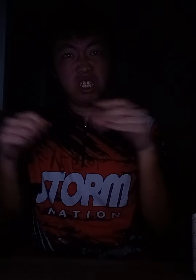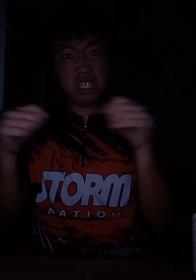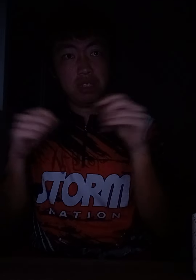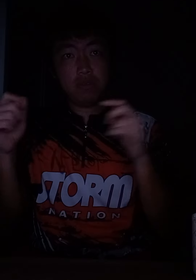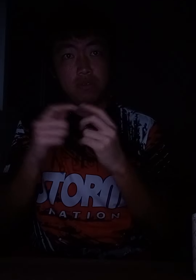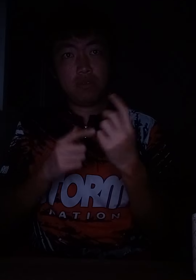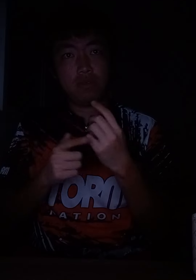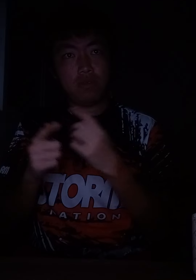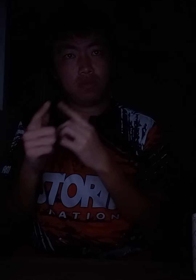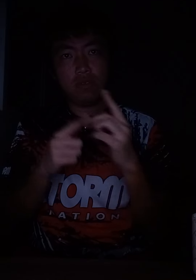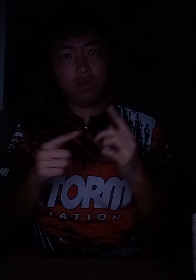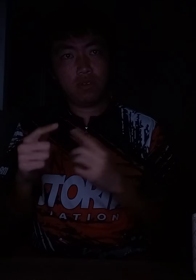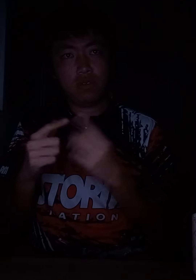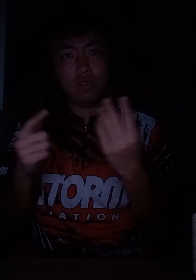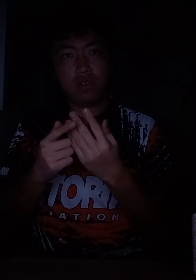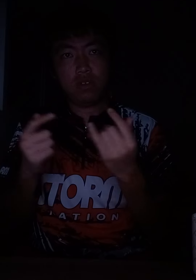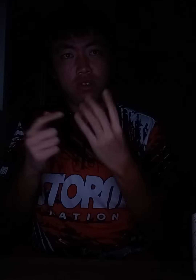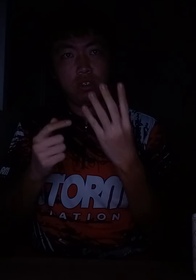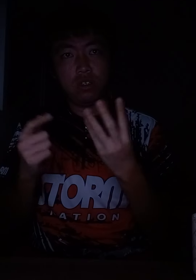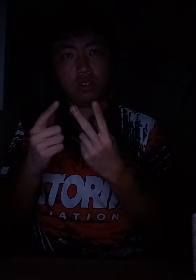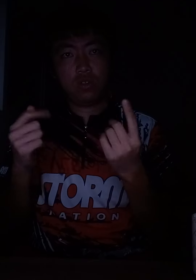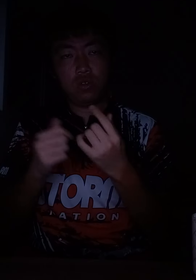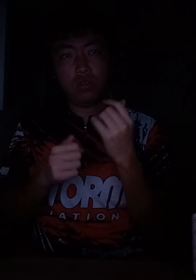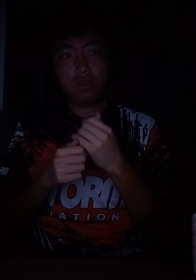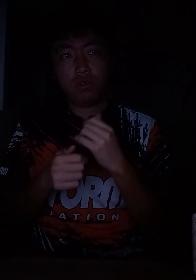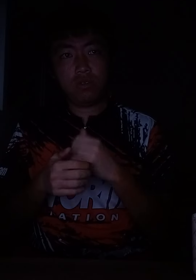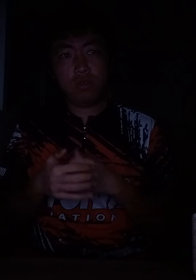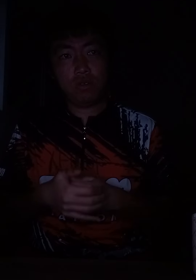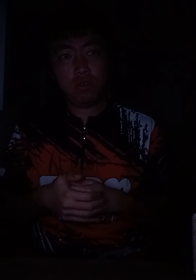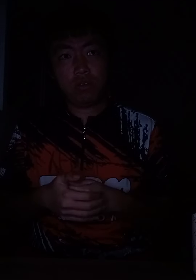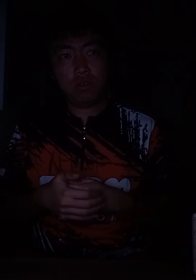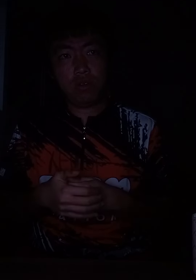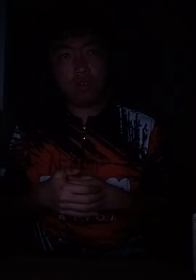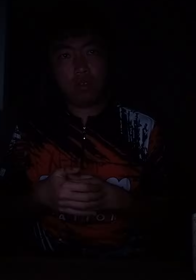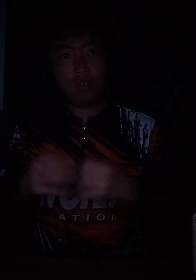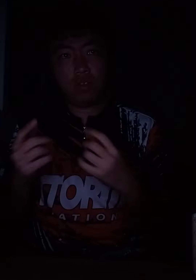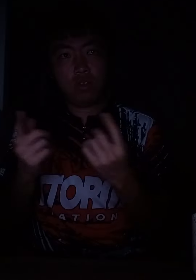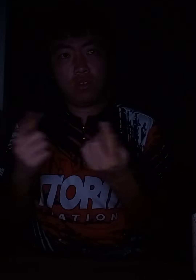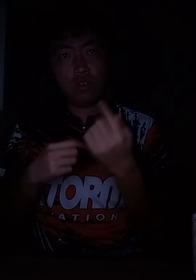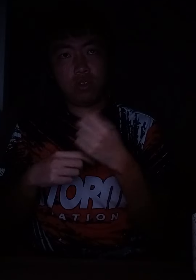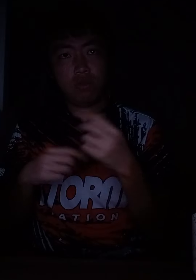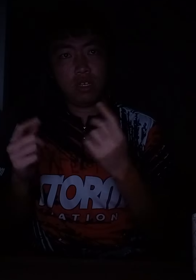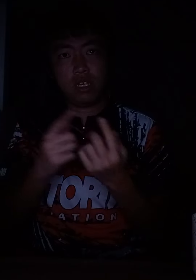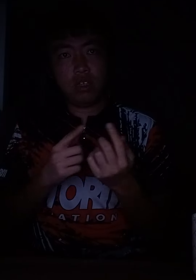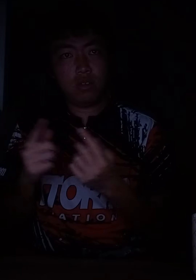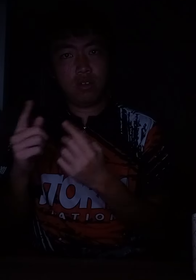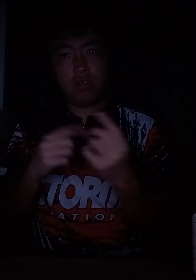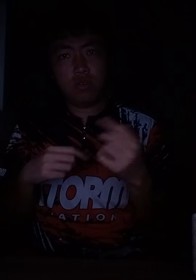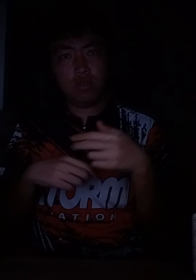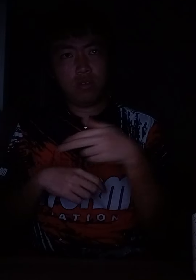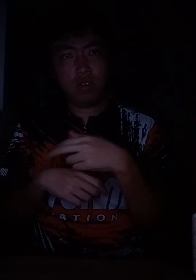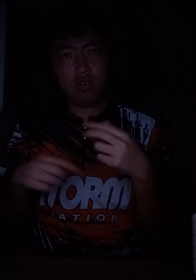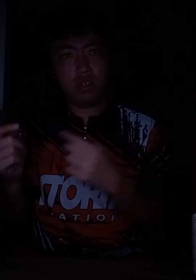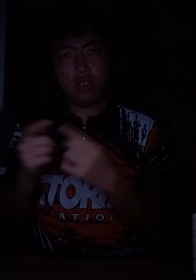인해서 경찰에 입건된 사건이 430건으로 집계됐다고 그래요. 혹시 우리 박 기사님이나 동료 기사님들이